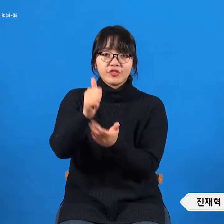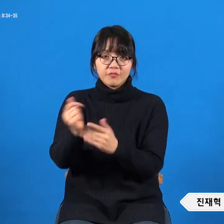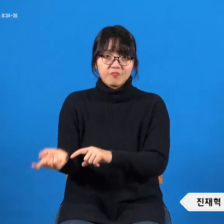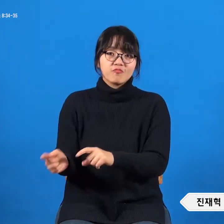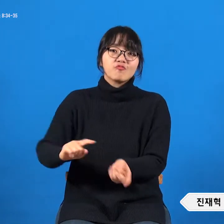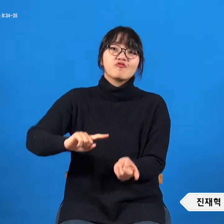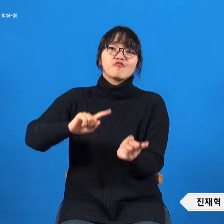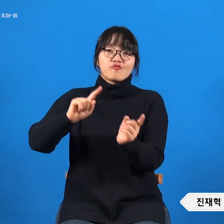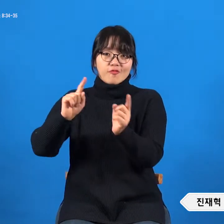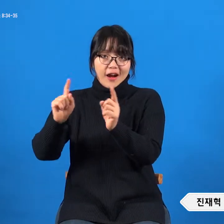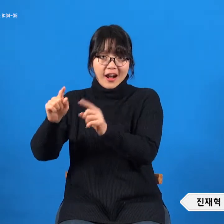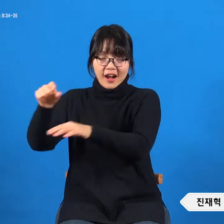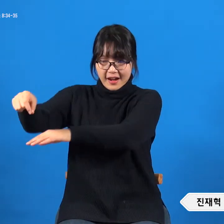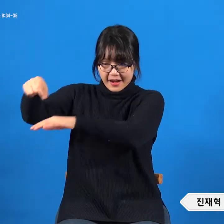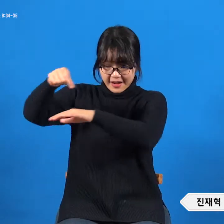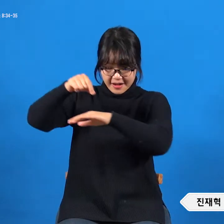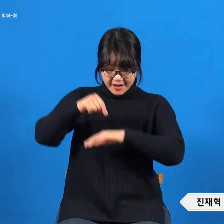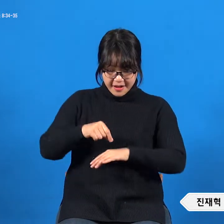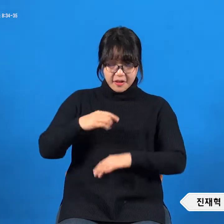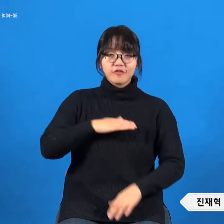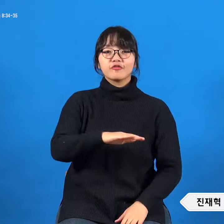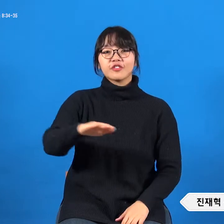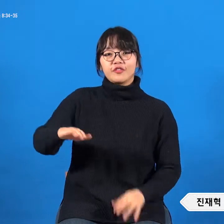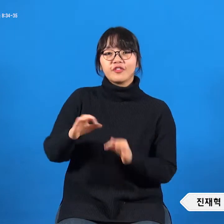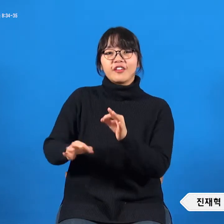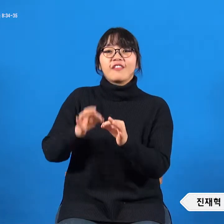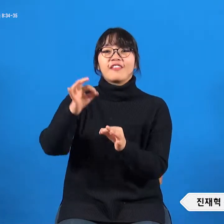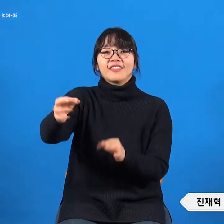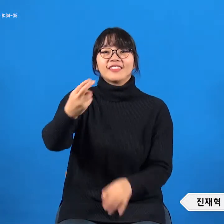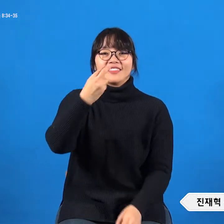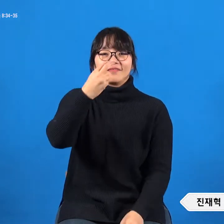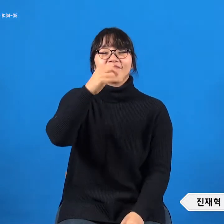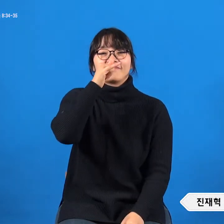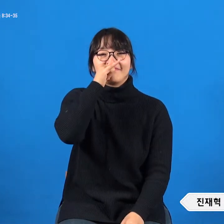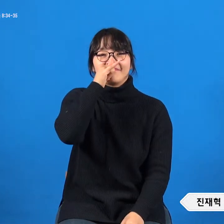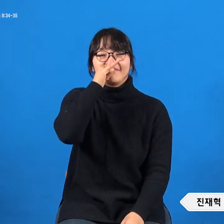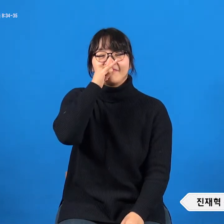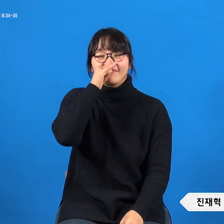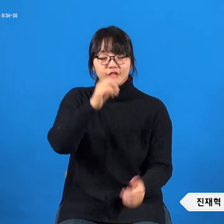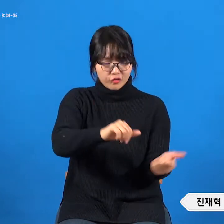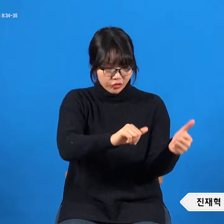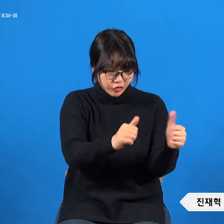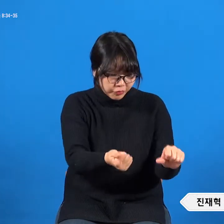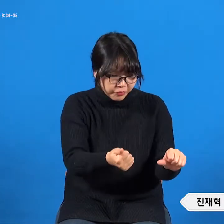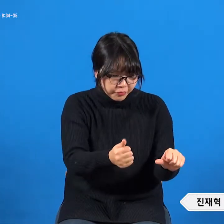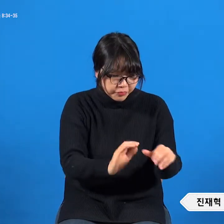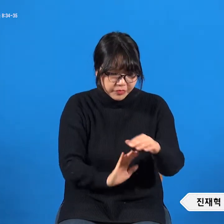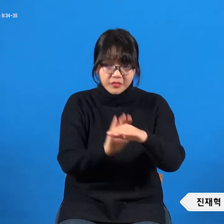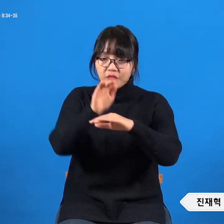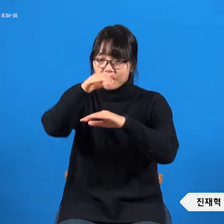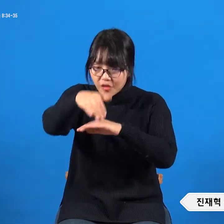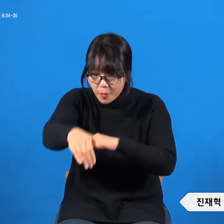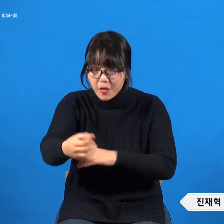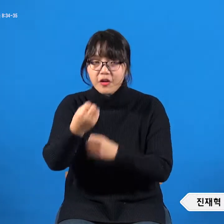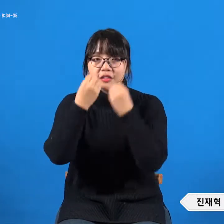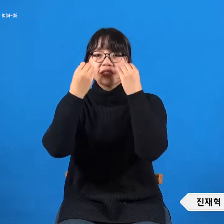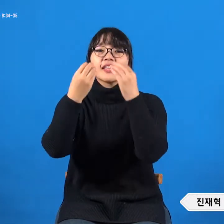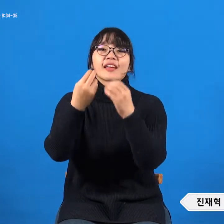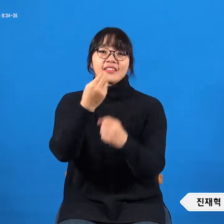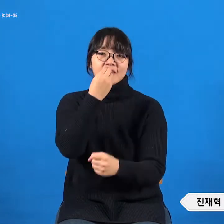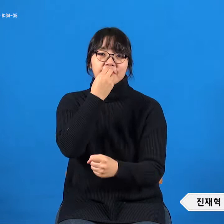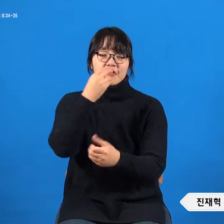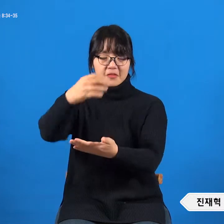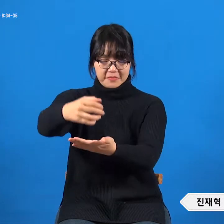영원한 생명, 그러므로 그 죽음을 통과하는 것, 그것은 영원한 생명을 향한 새로운 시작,